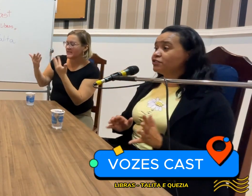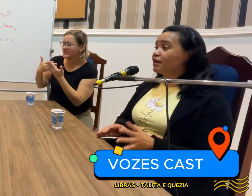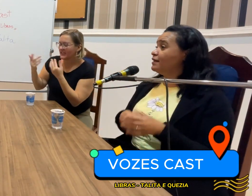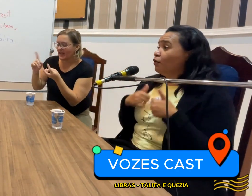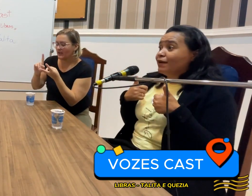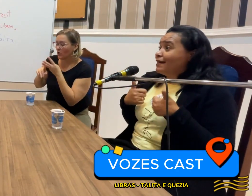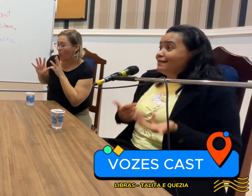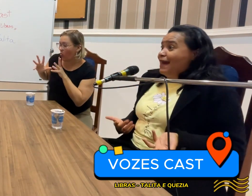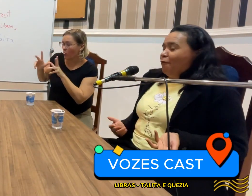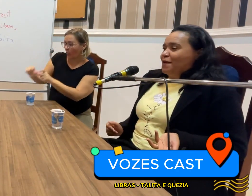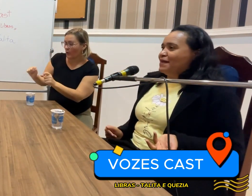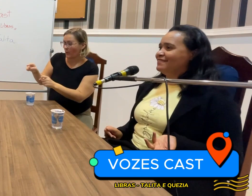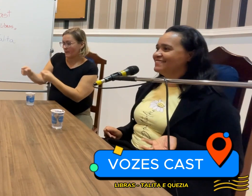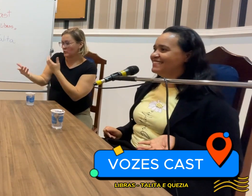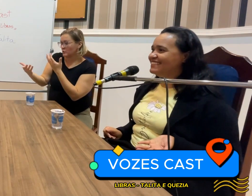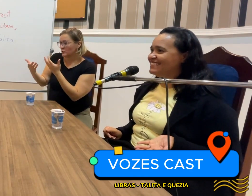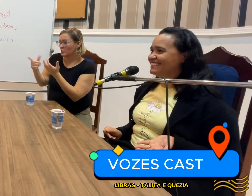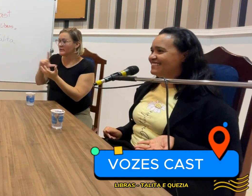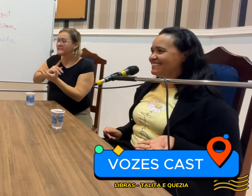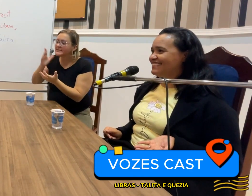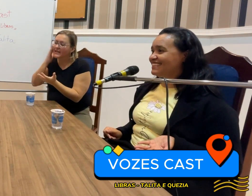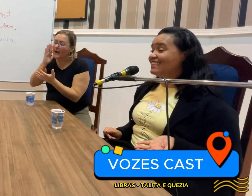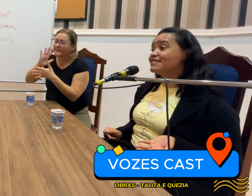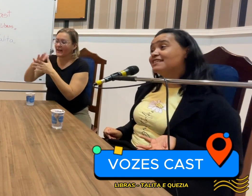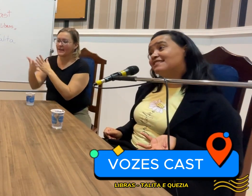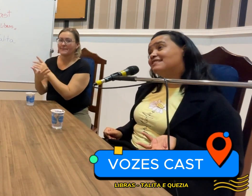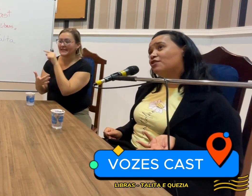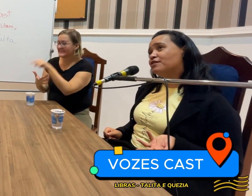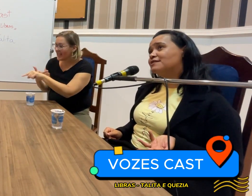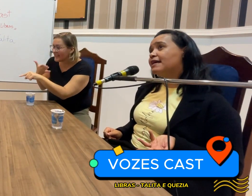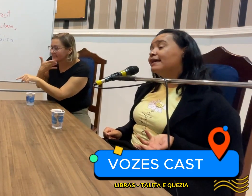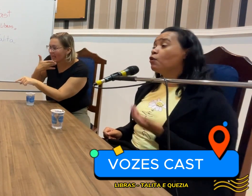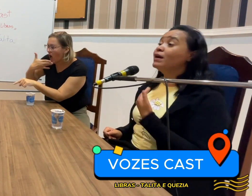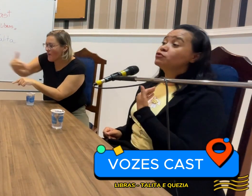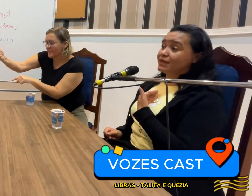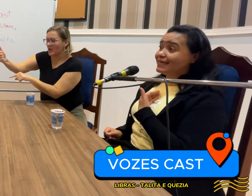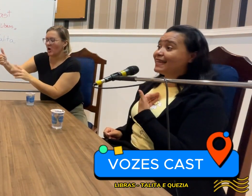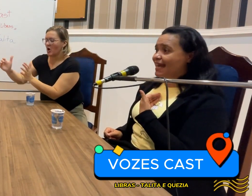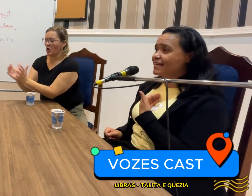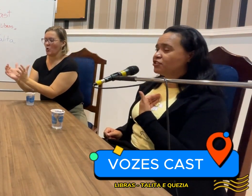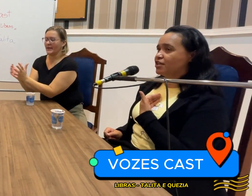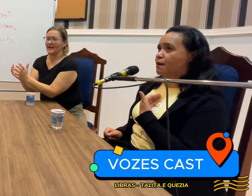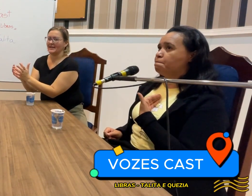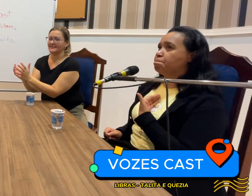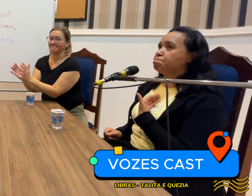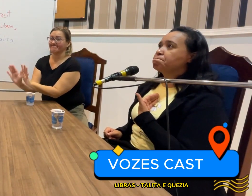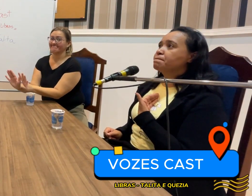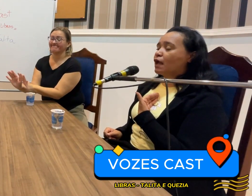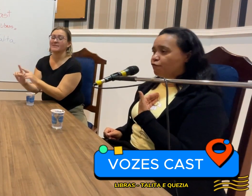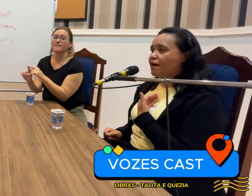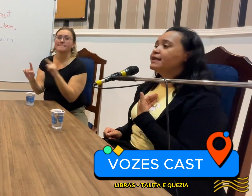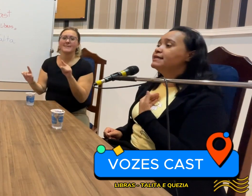entende. Gente, ali é o lugar ideal para mim. Que bênção, sim. E às vezes nós, enquanto igreja,